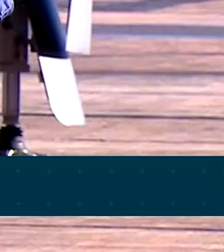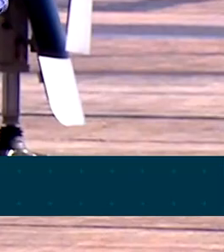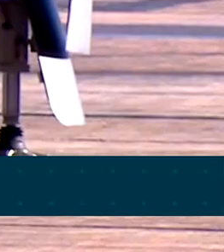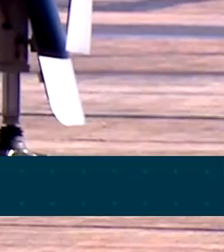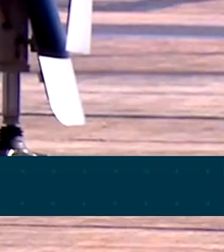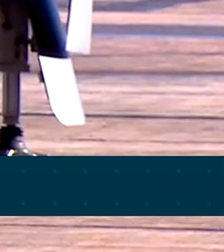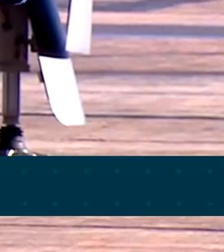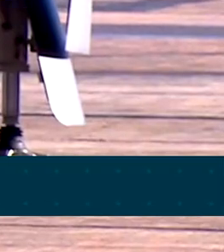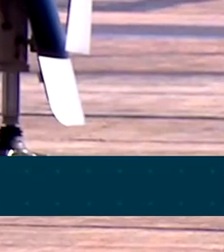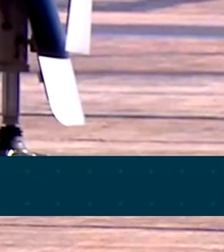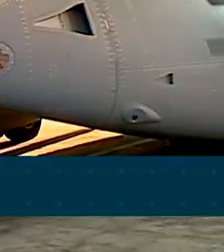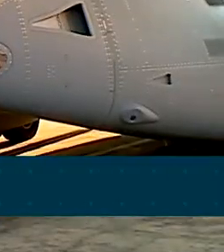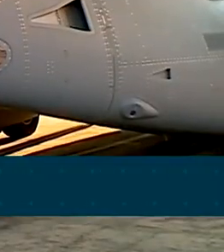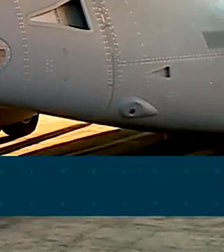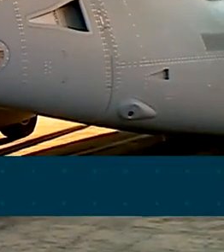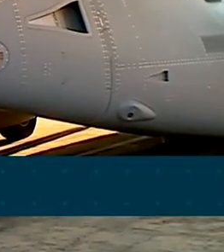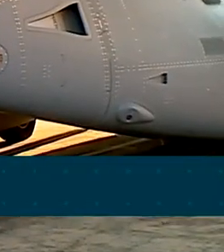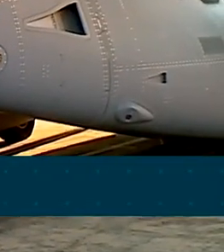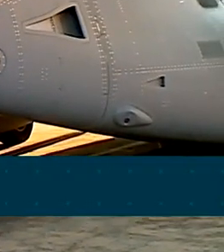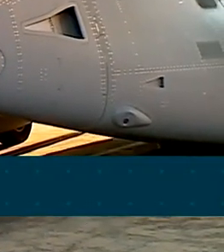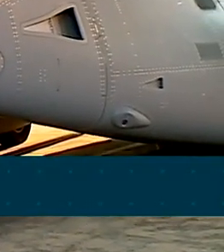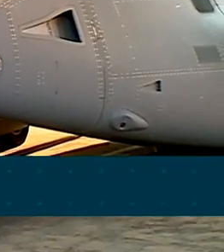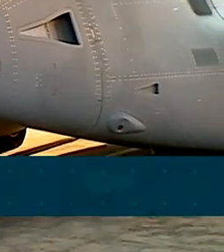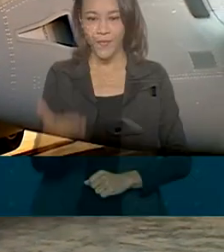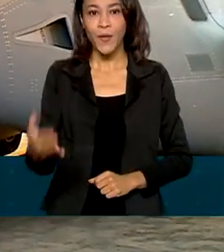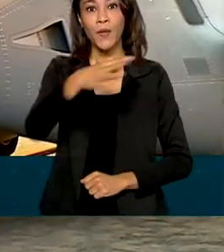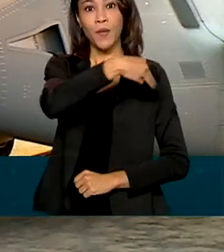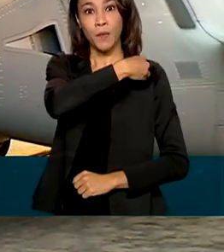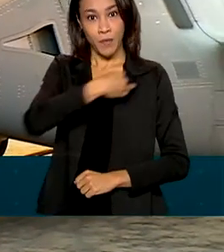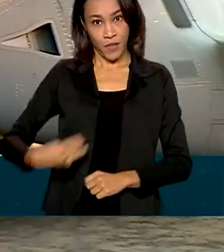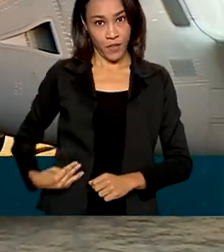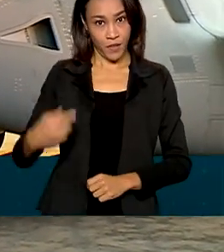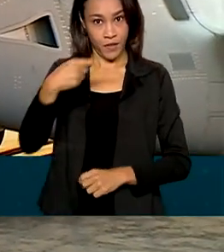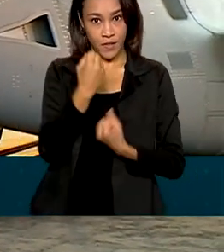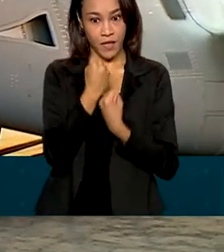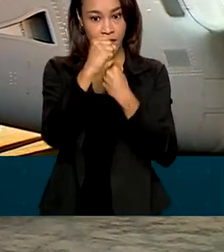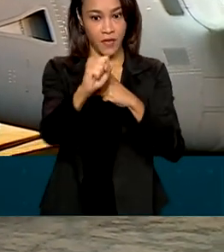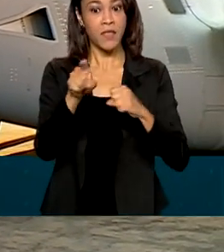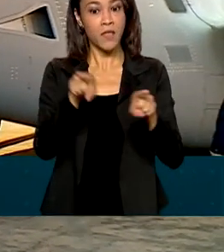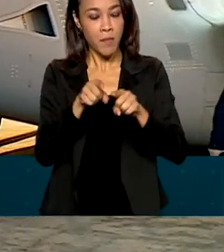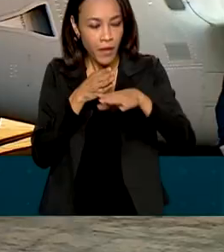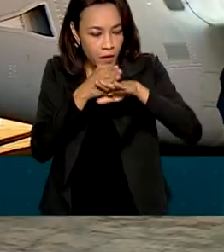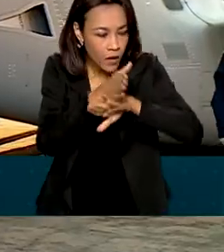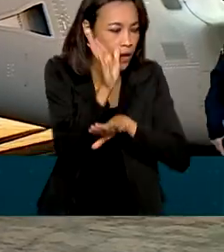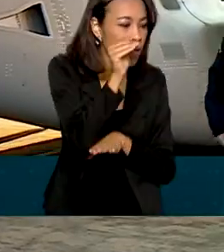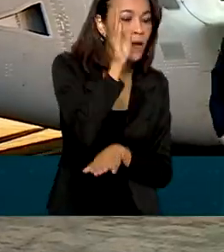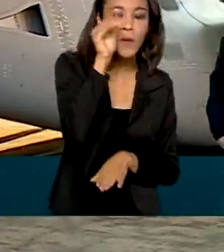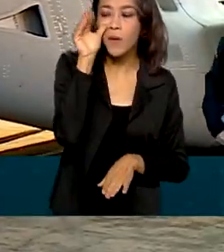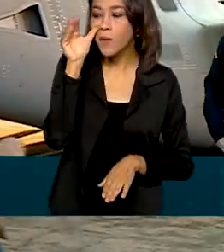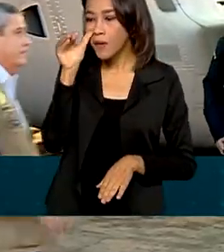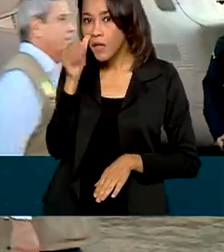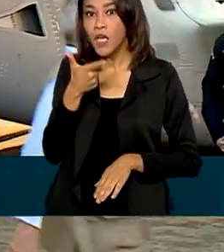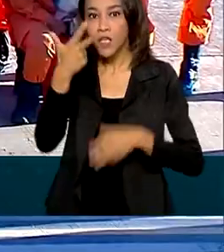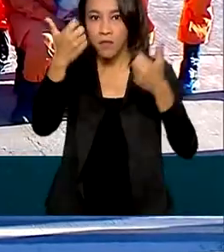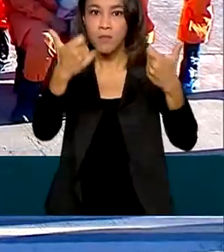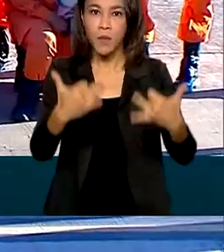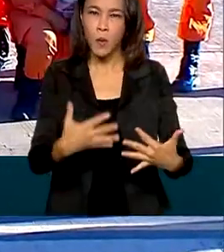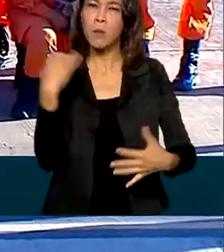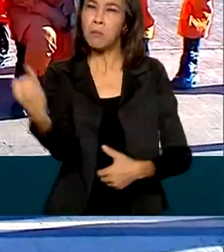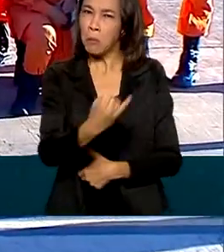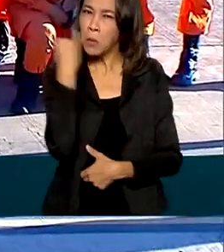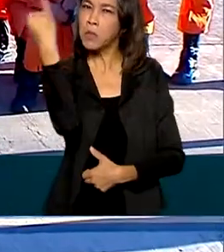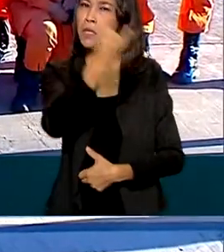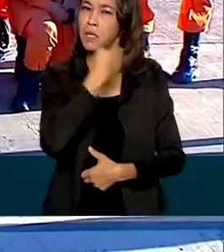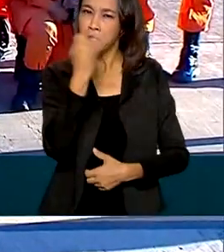nessa jornada. O ministro da Defesa também acompanhou o embarque da aeronave e destacou a importância da ação que